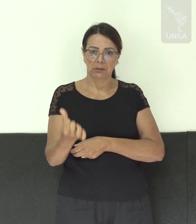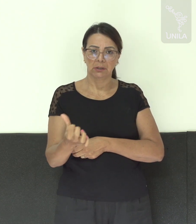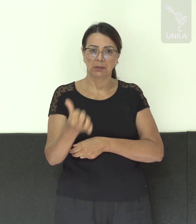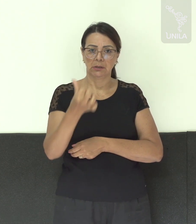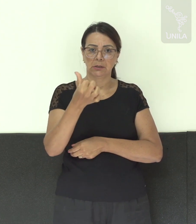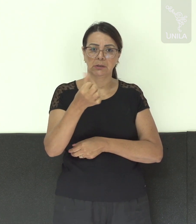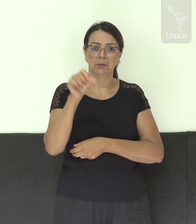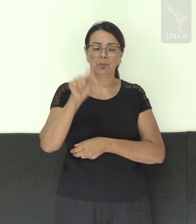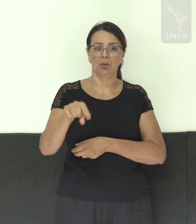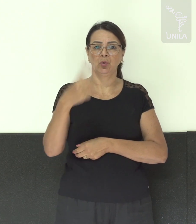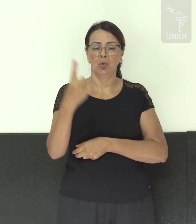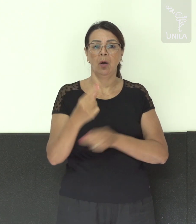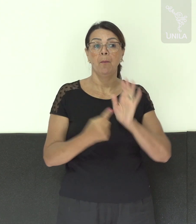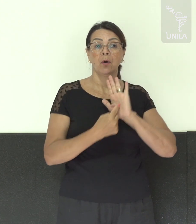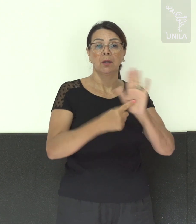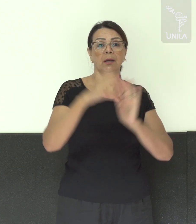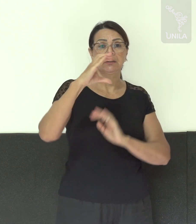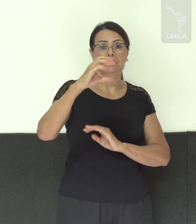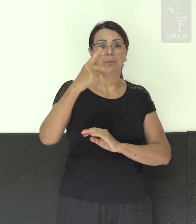9.16.1. CPF.